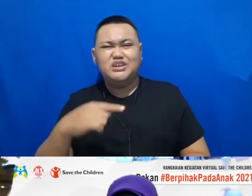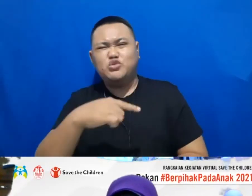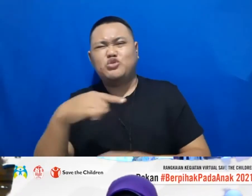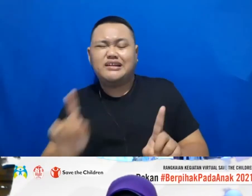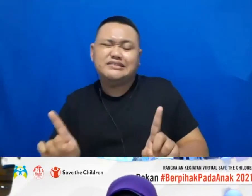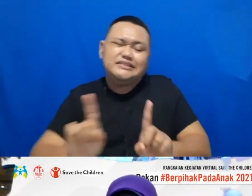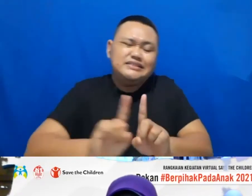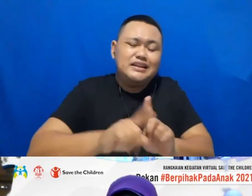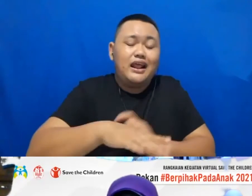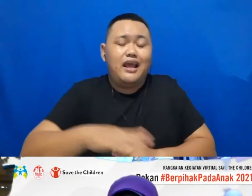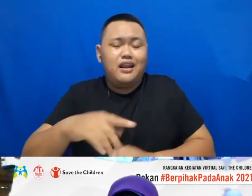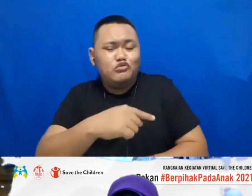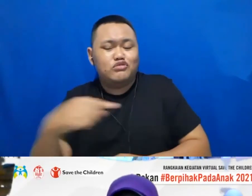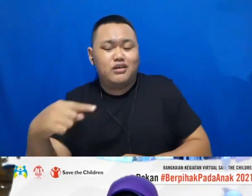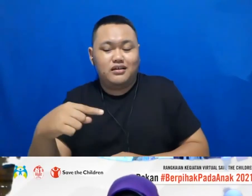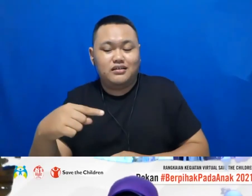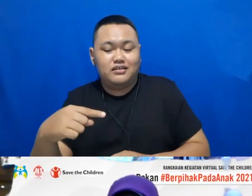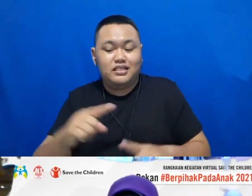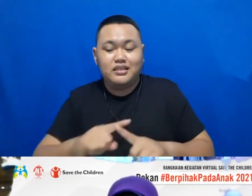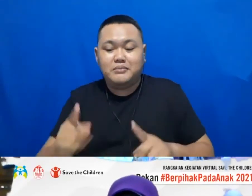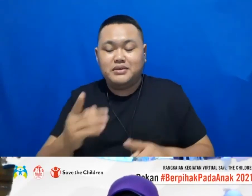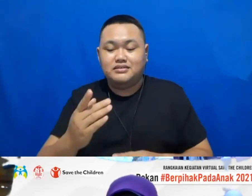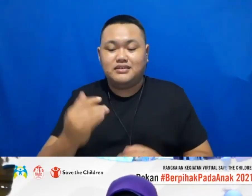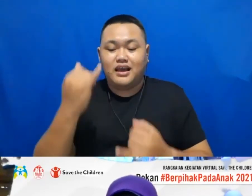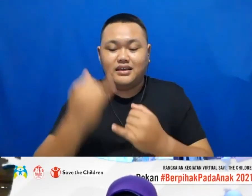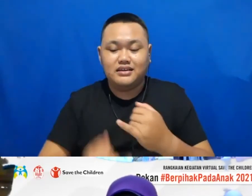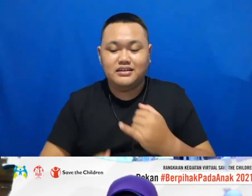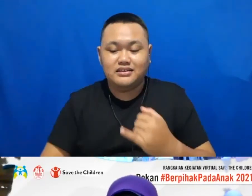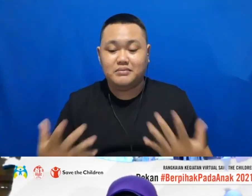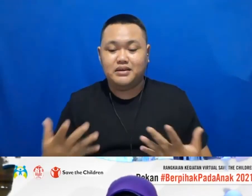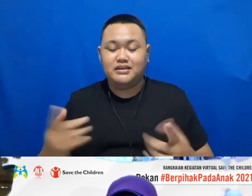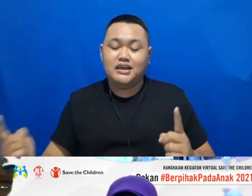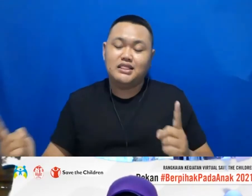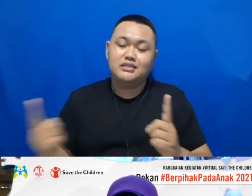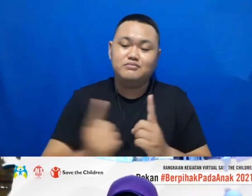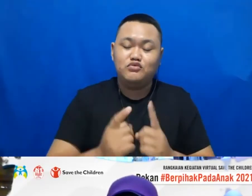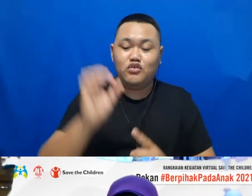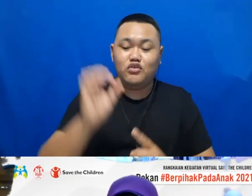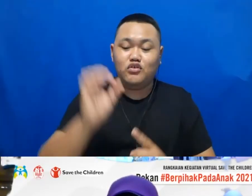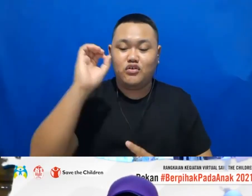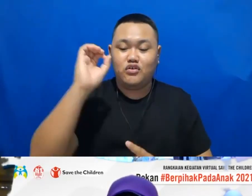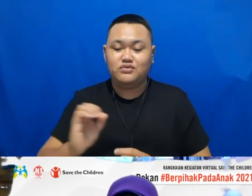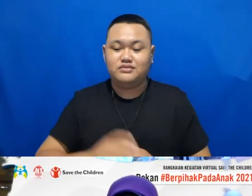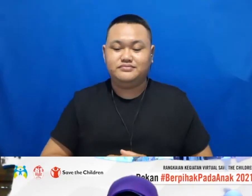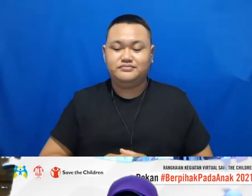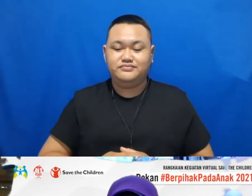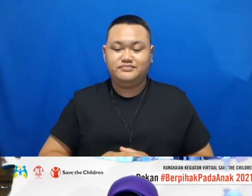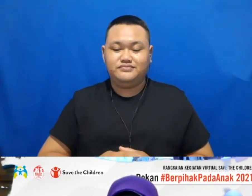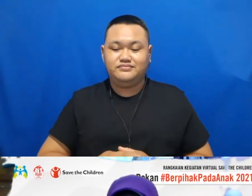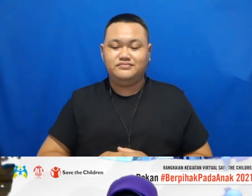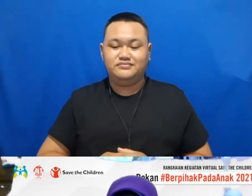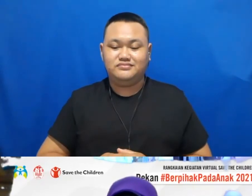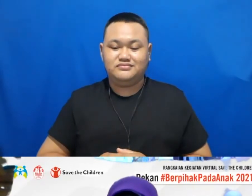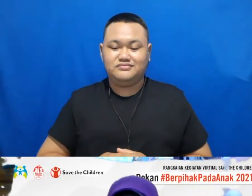sama untuk menggapai cita-cita yang mereka inginkan. Mereka semua memiliki kesempatan yang sama untuk